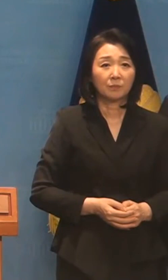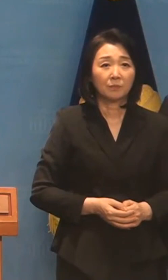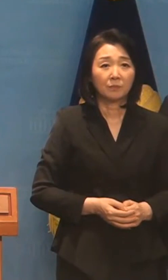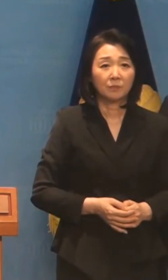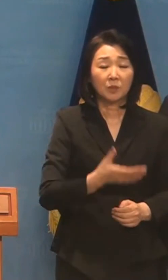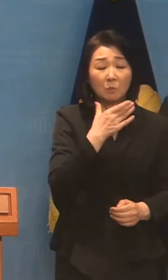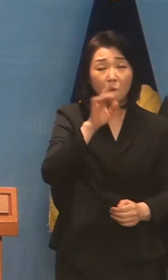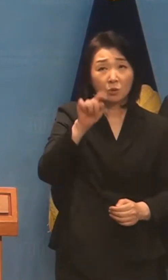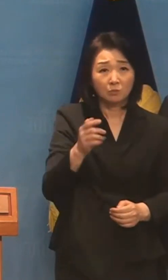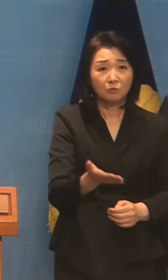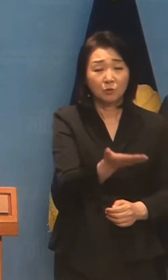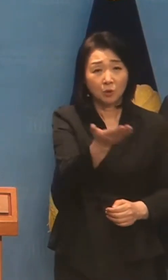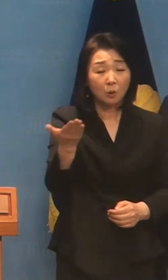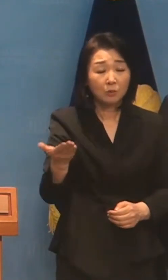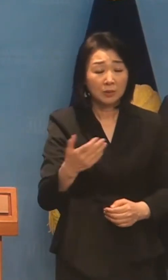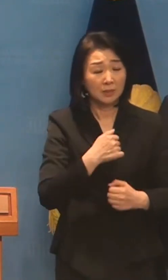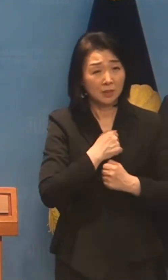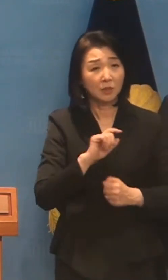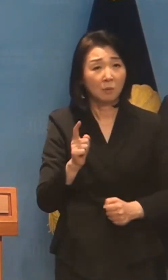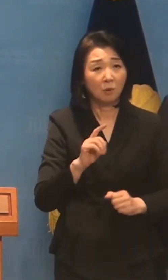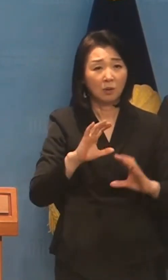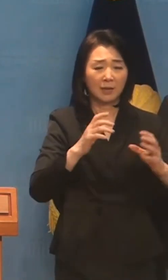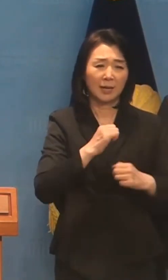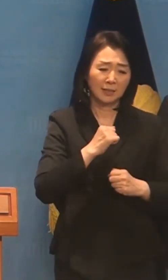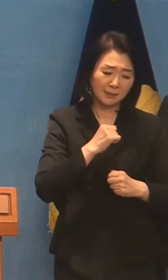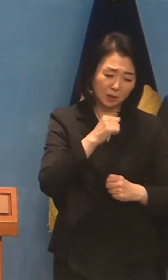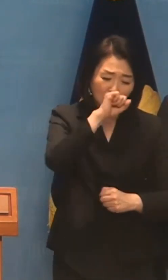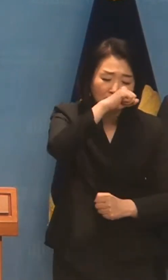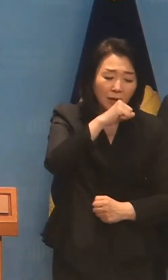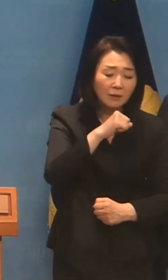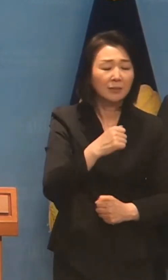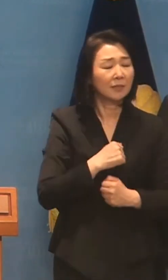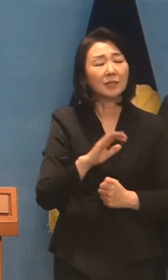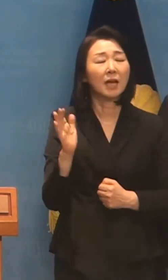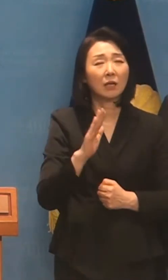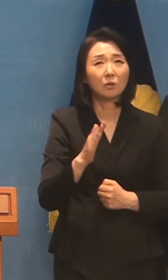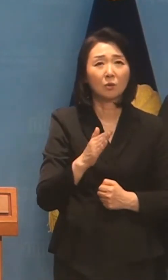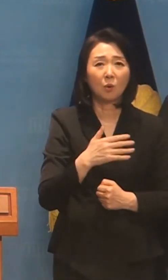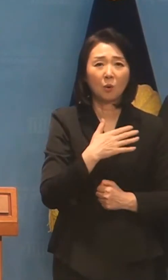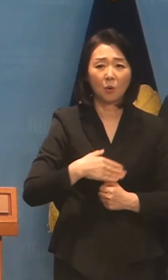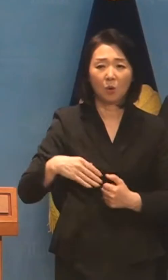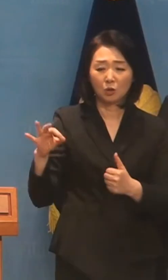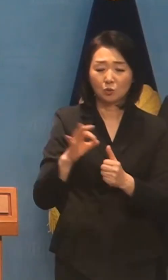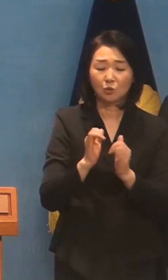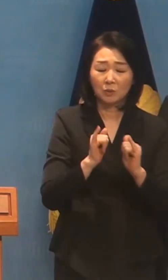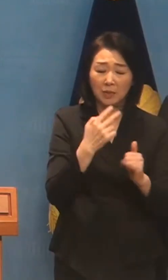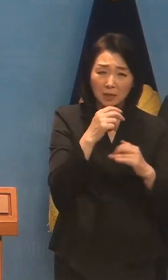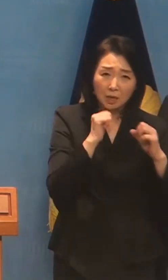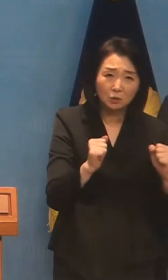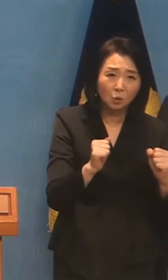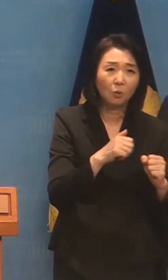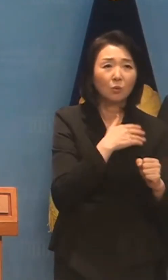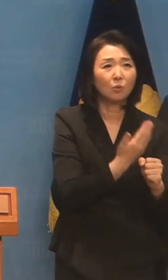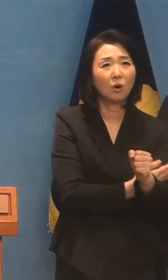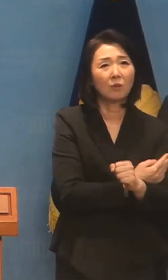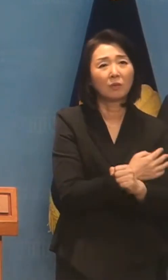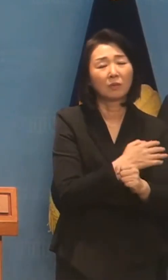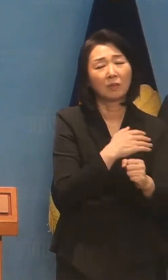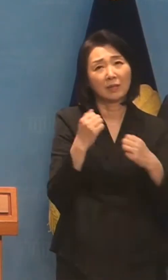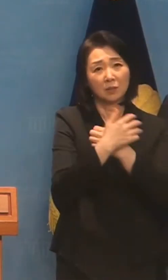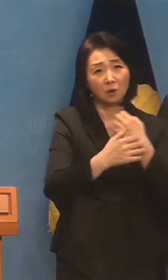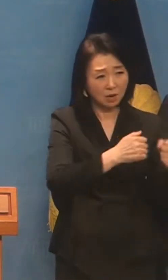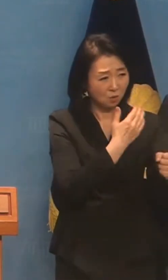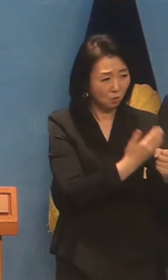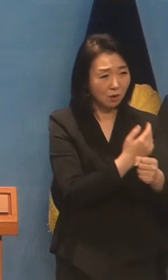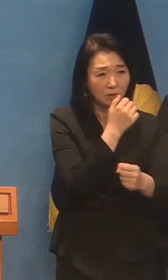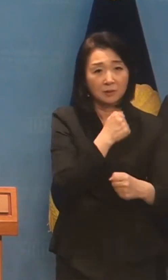당신들이 지켜야 하는 것은 국가 재정이 아니라 수급자의 생존권과 건강권입니다.